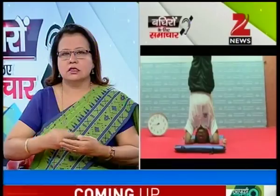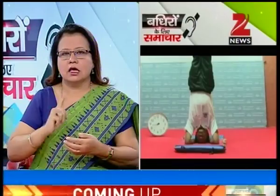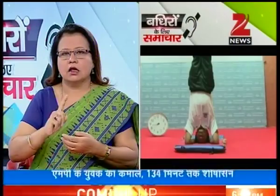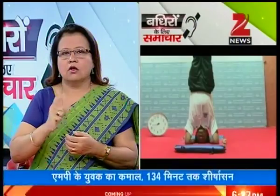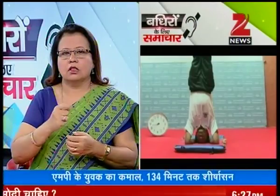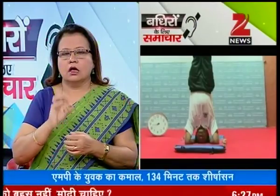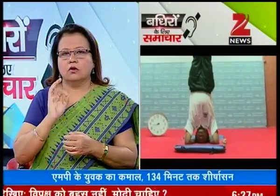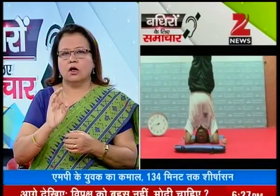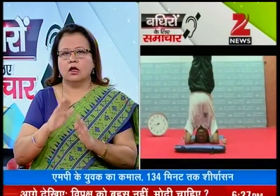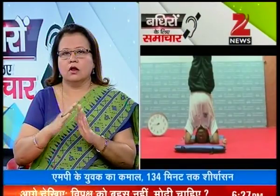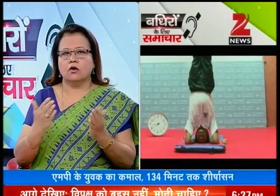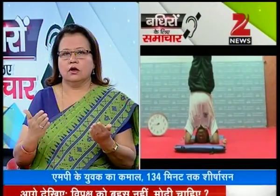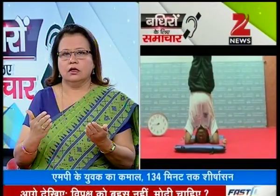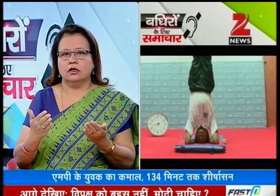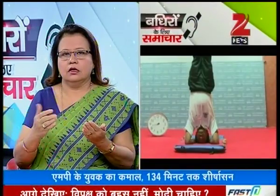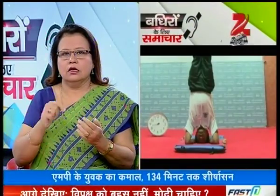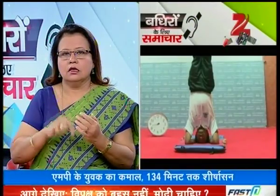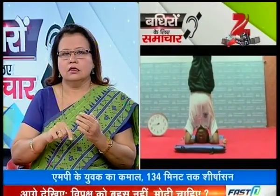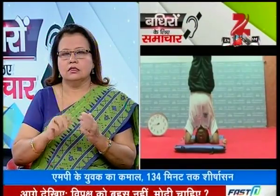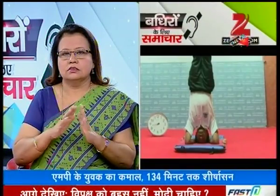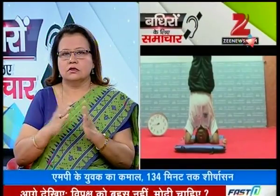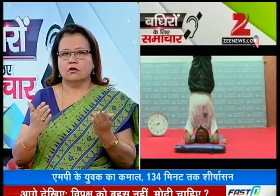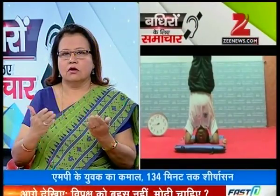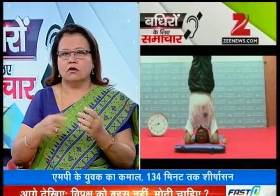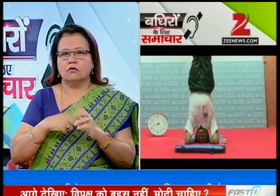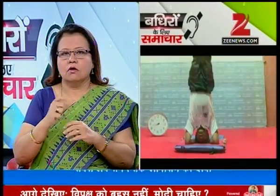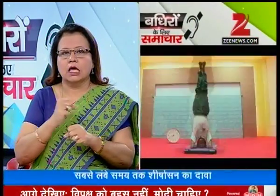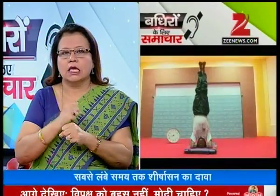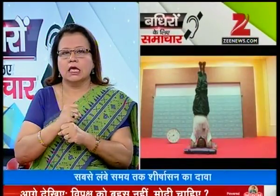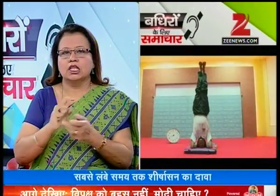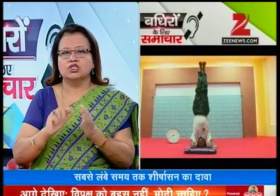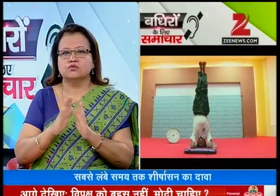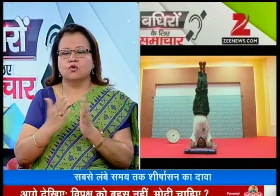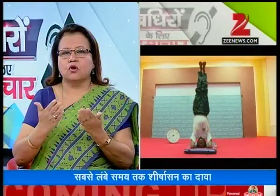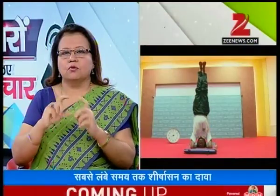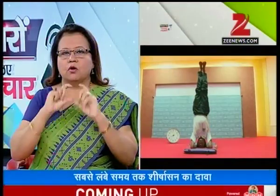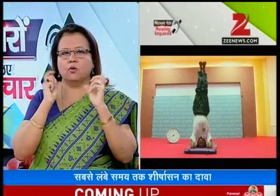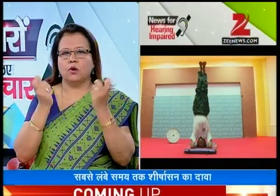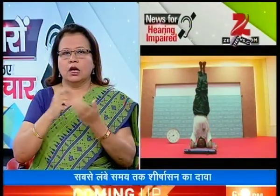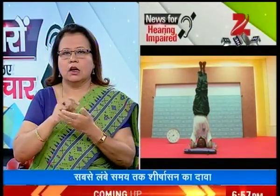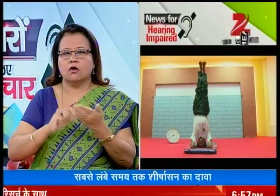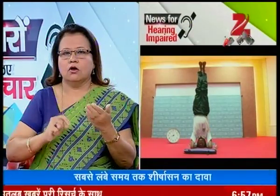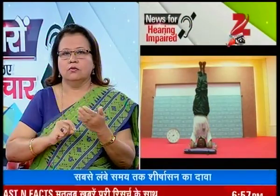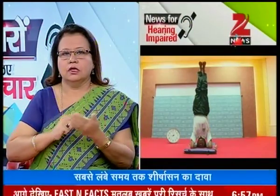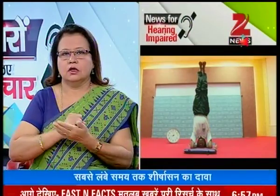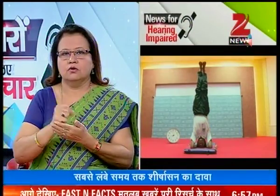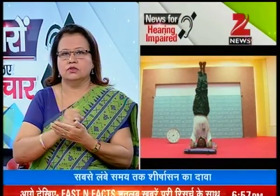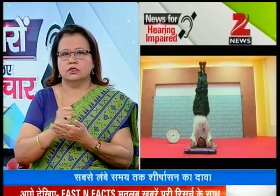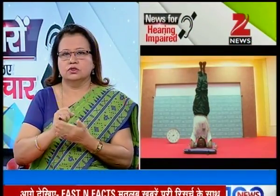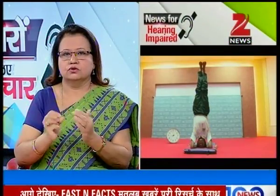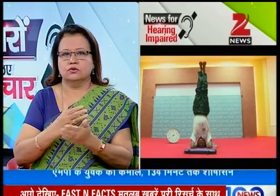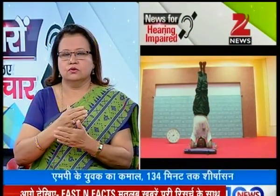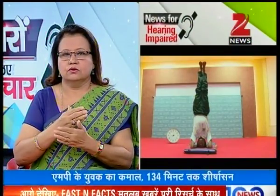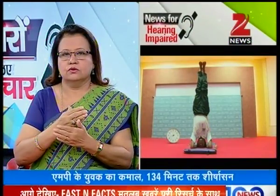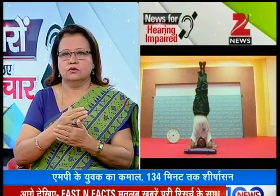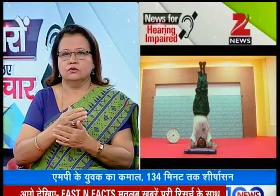इकलौता और अनोखा रिकॉर्ड है यही नहीं इस रिकॉर्ड को गिनीज बुक ऑ वर्ल्ड रिकॉर्ड्स में दर्ज कराने की प्रक्रिया भी शुरू कर दी